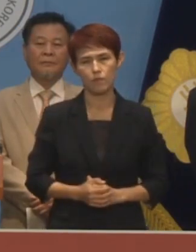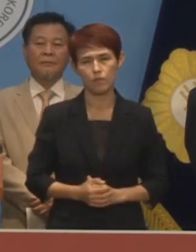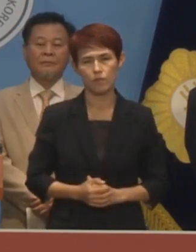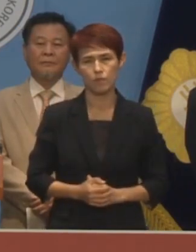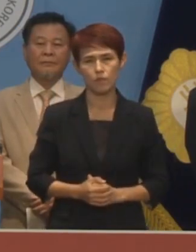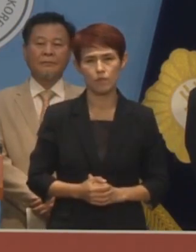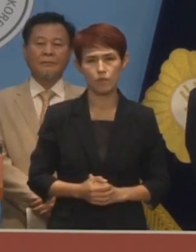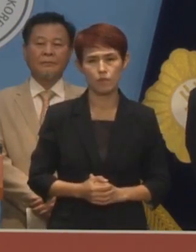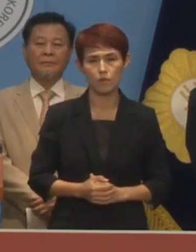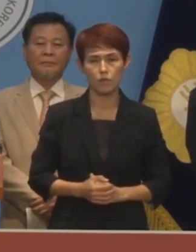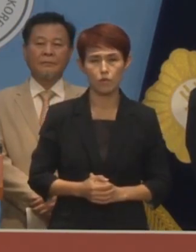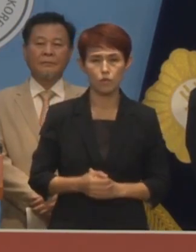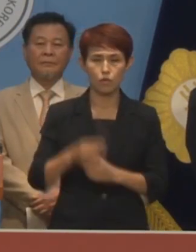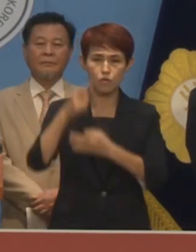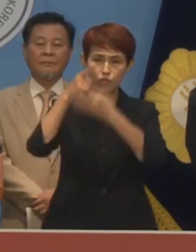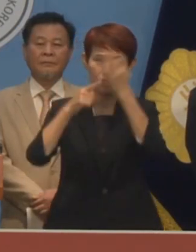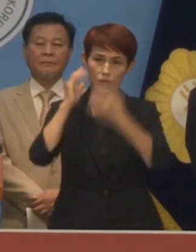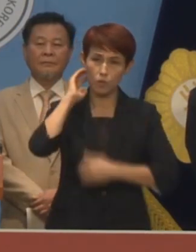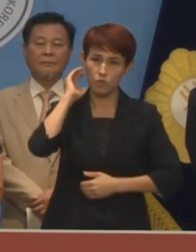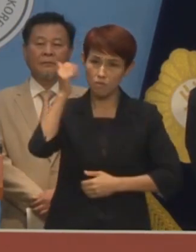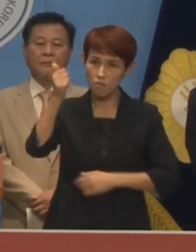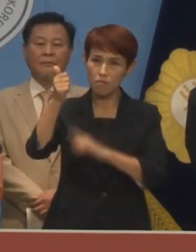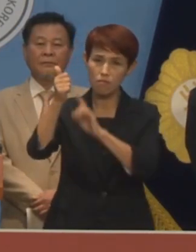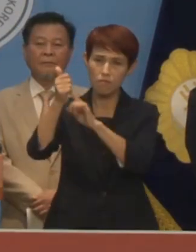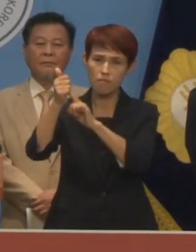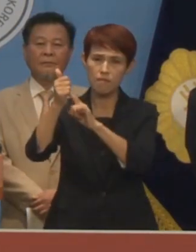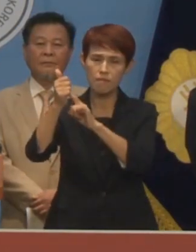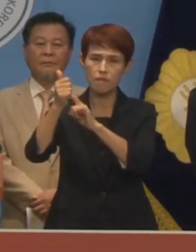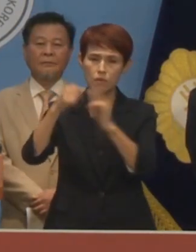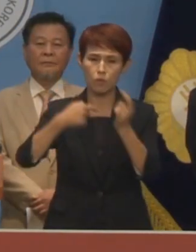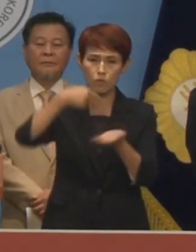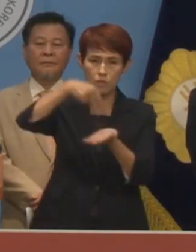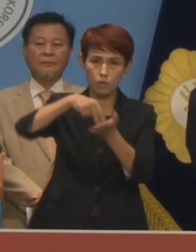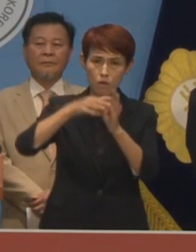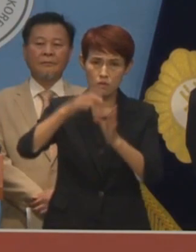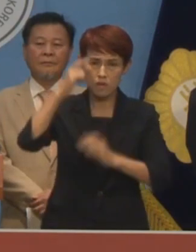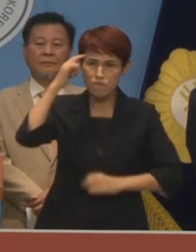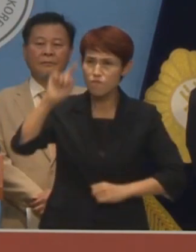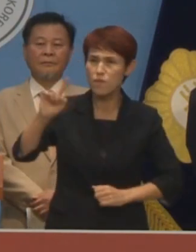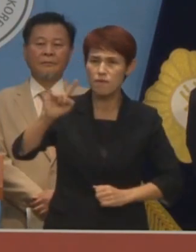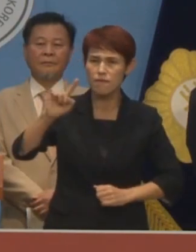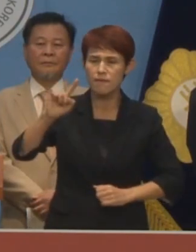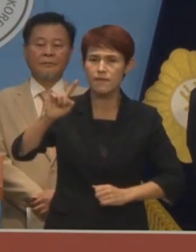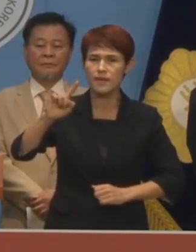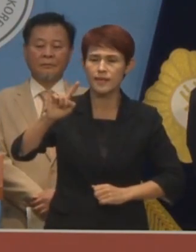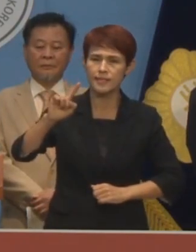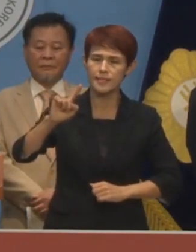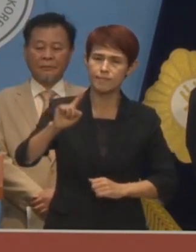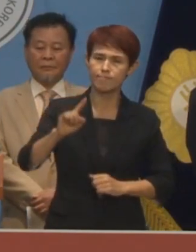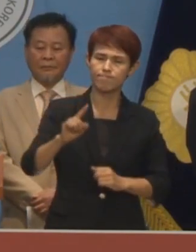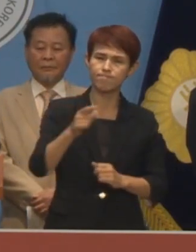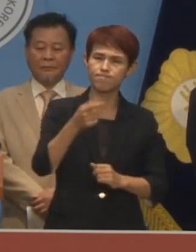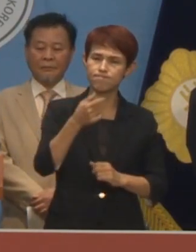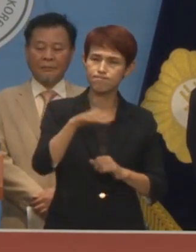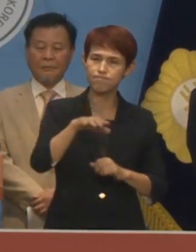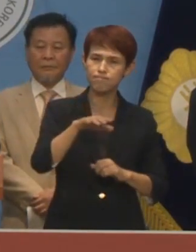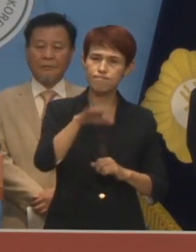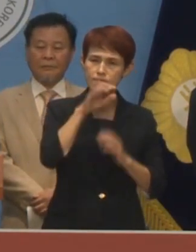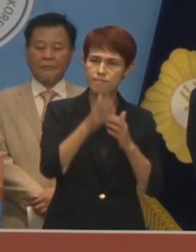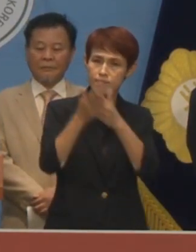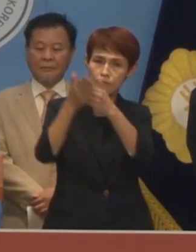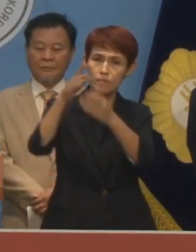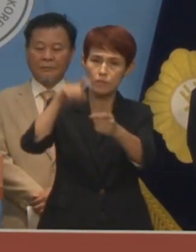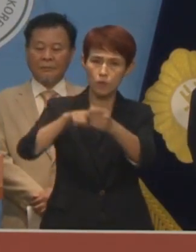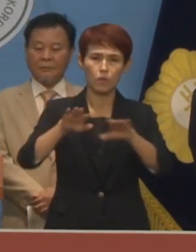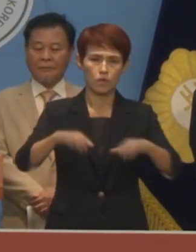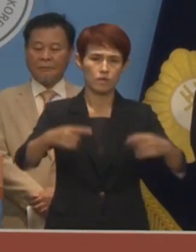독립에 대한 인식에 대해서 정말로 전환할 것을 촉구하는 그런 취지의 말씀을 드리고자 이 자리를 섰습니다. 먼저 함께해 주신 분들을